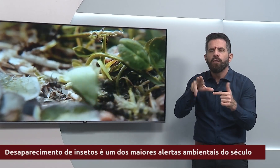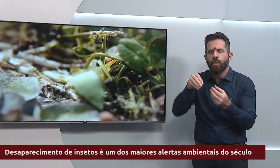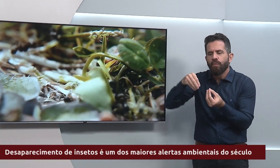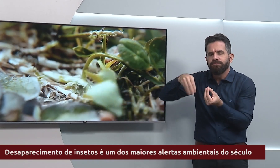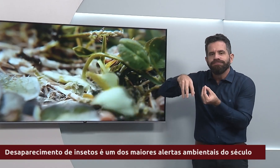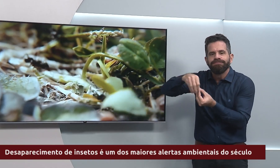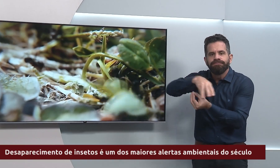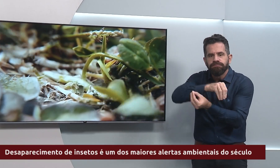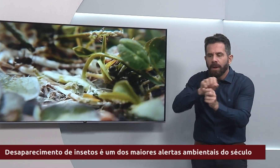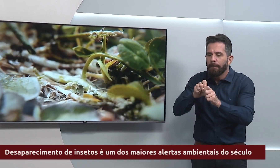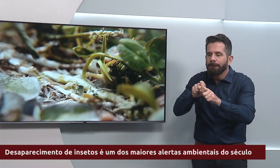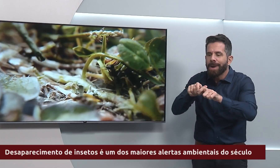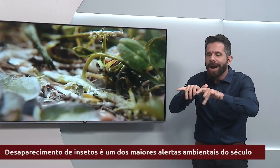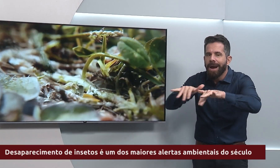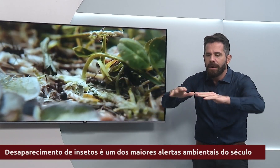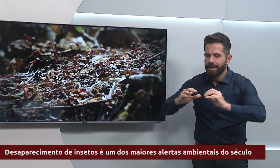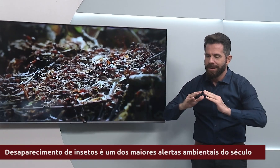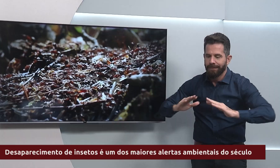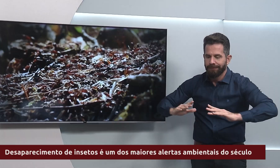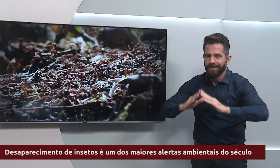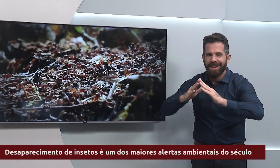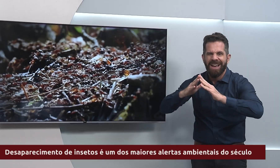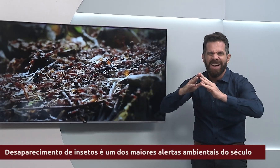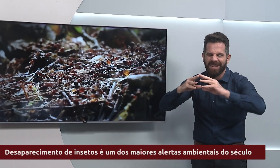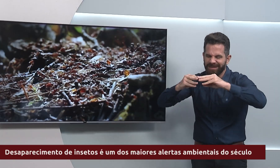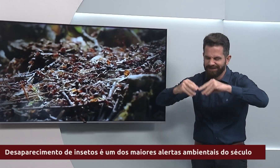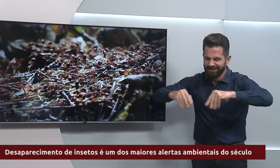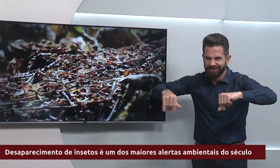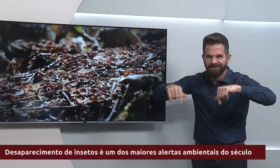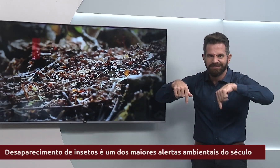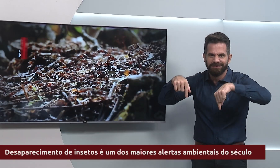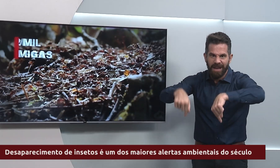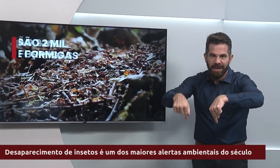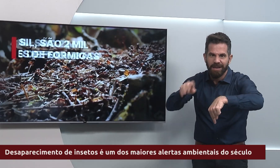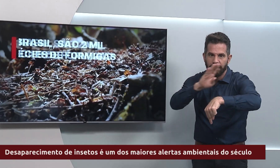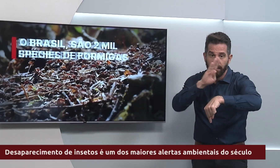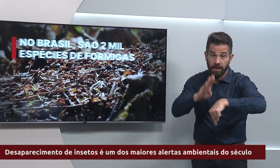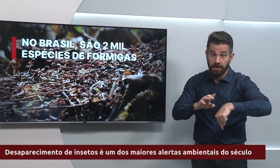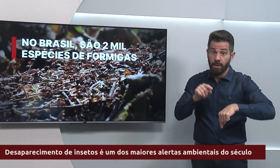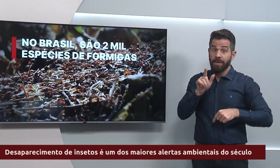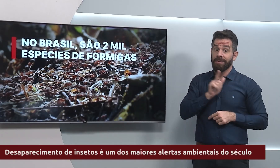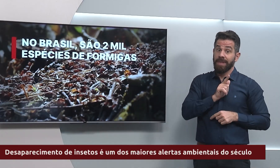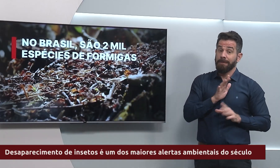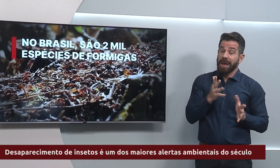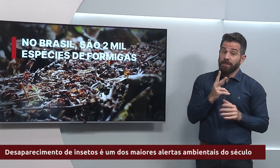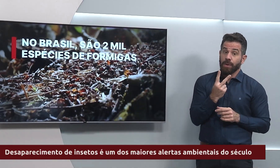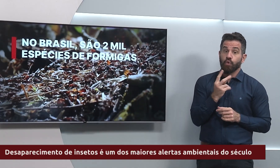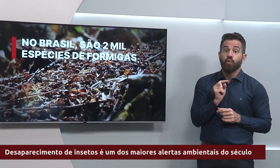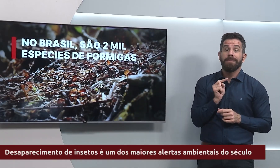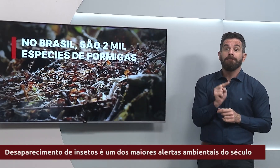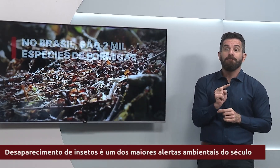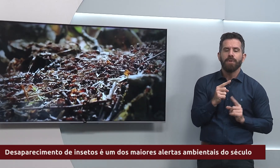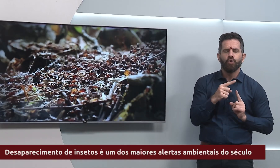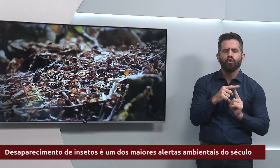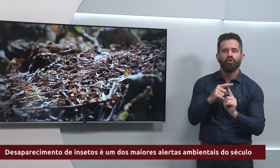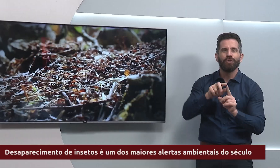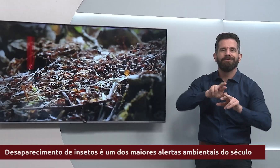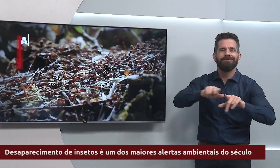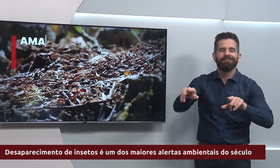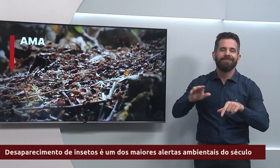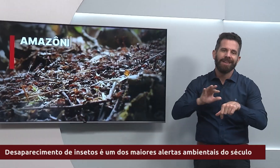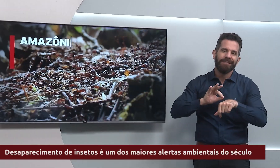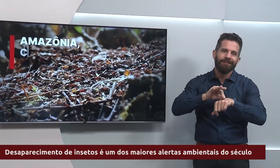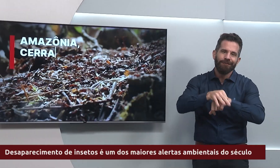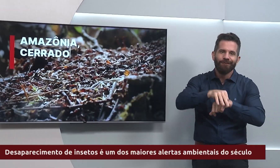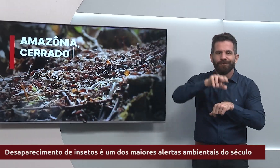a colônia e fertiliza o solo. No Brasil, estima-se que sejam cerca de 2.000 espécies de formigas,